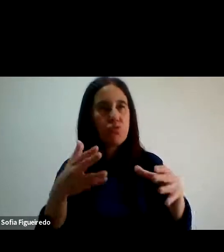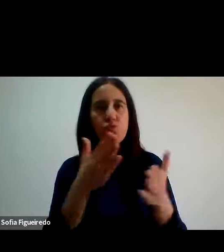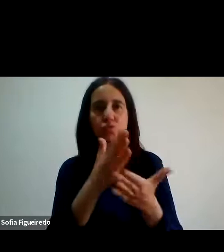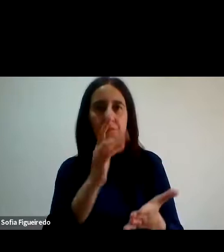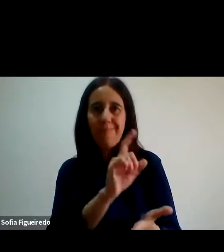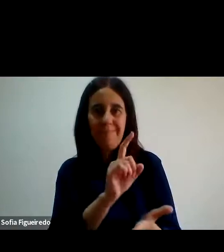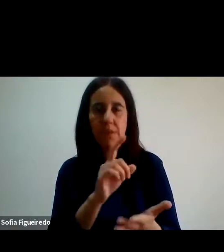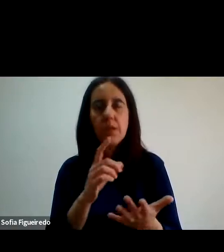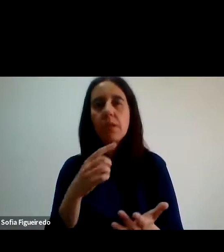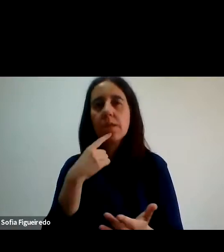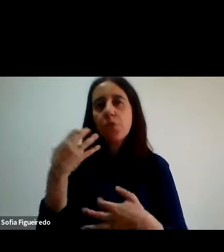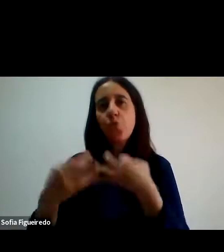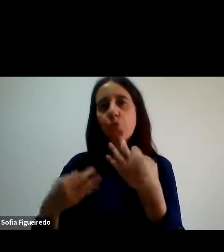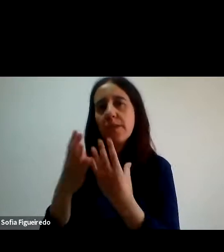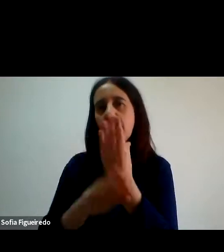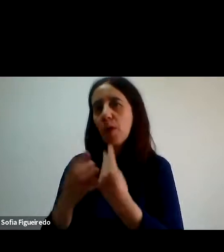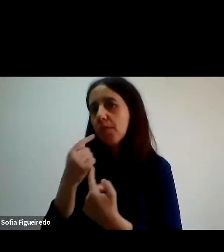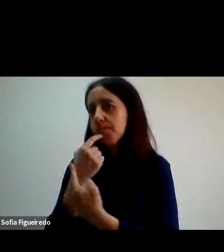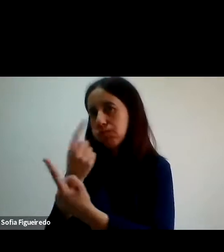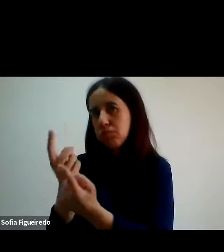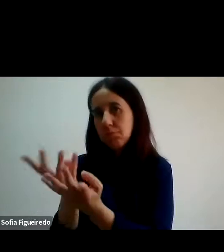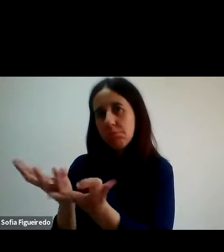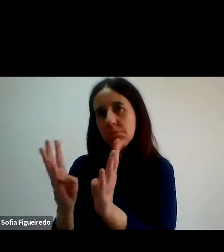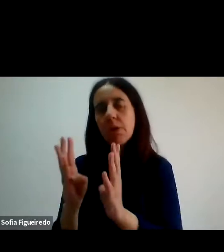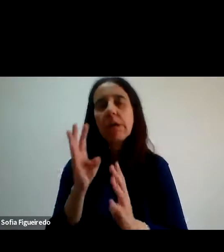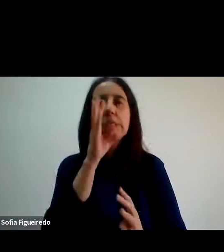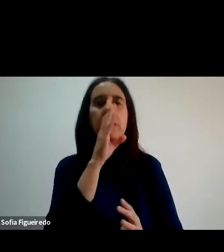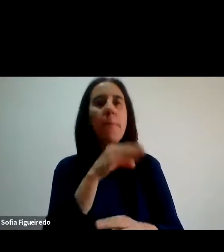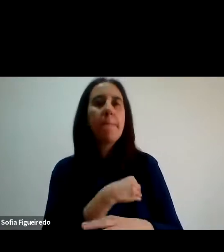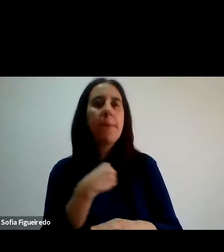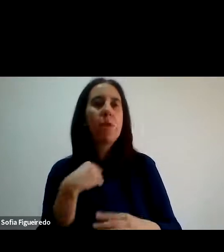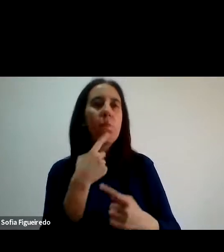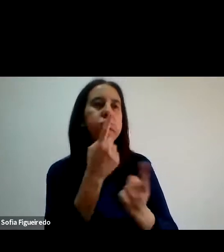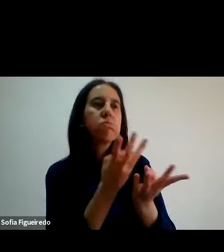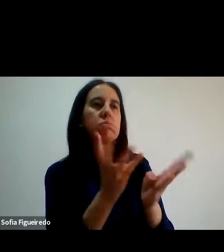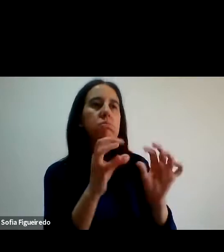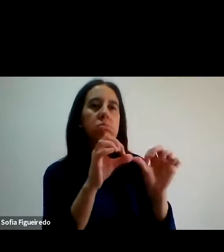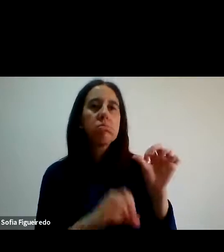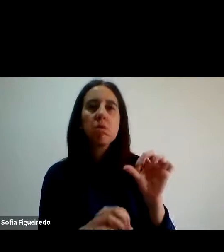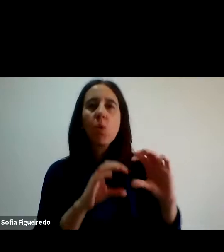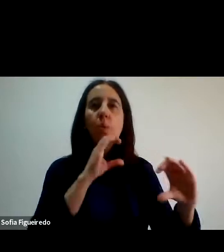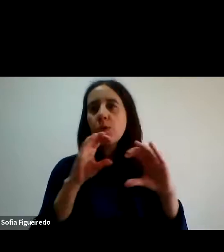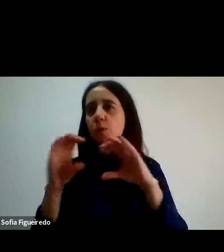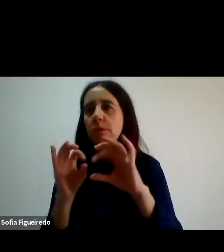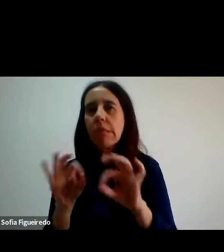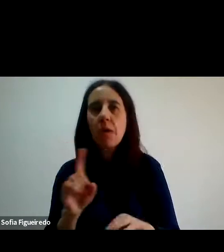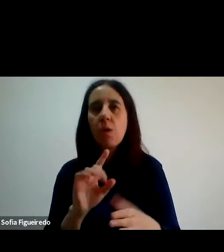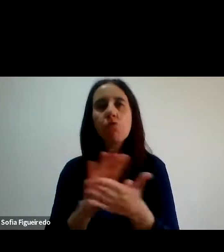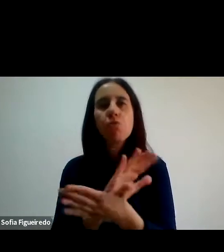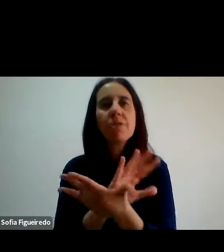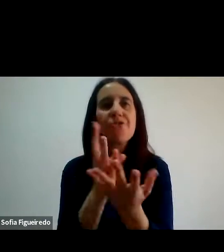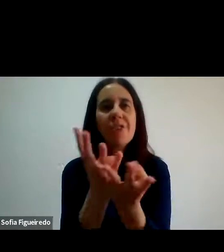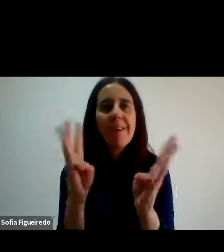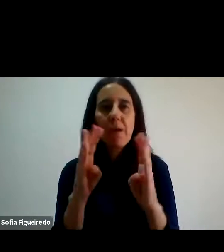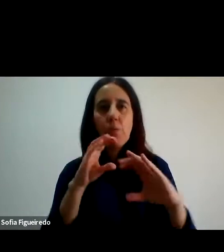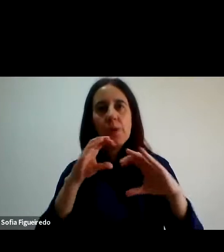a comunicar na justiça para advogados, não é a mesma coisa se eu estiver a comunicar para médicos, não é a mesma coisa que eu estiver a comunicar para jornalistas,